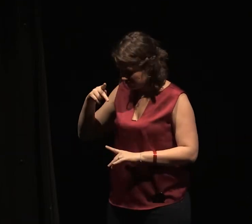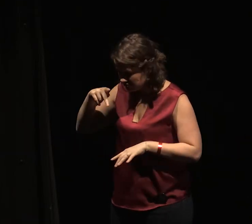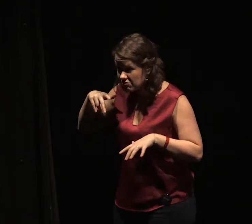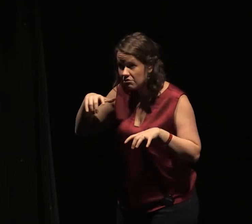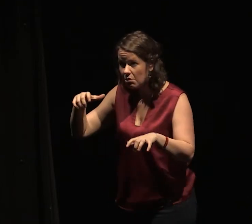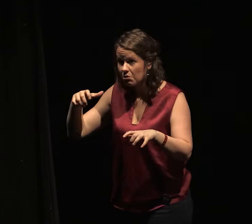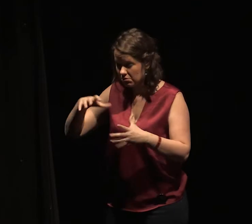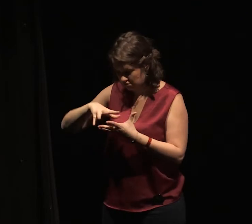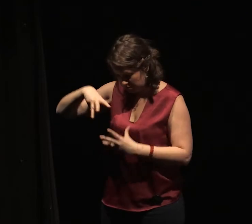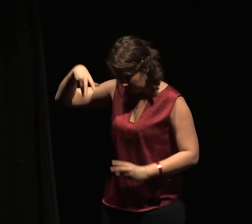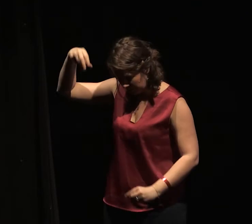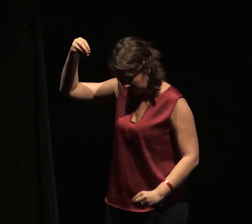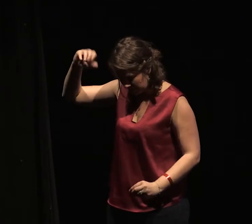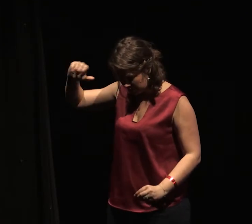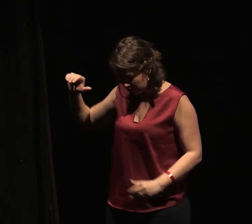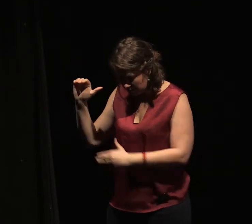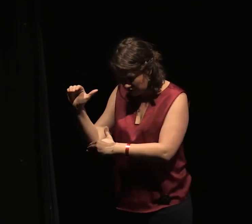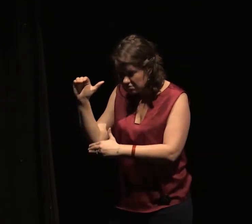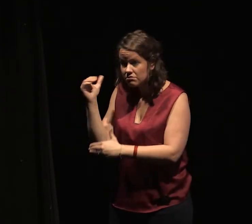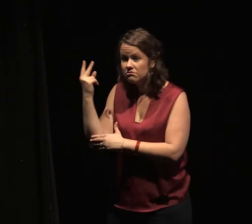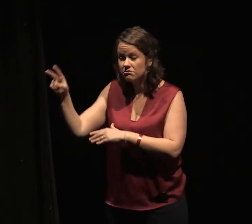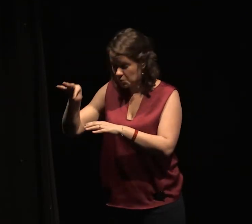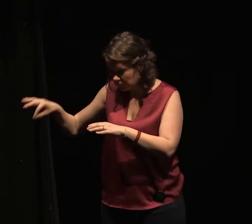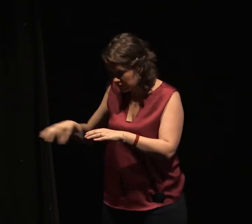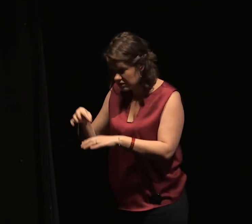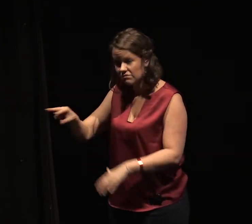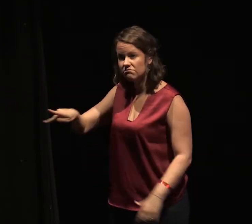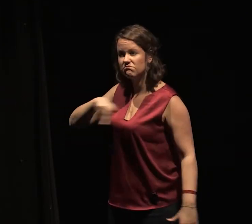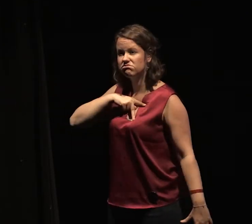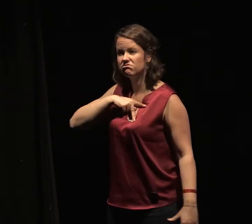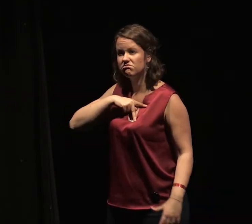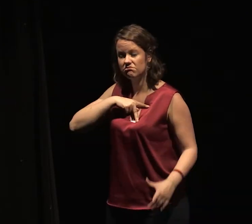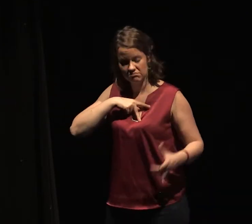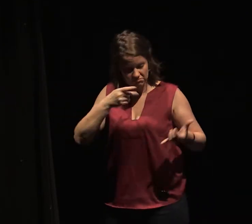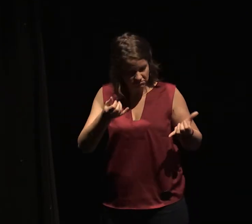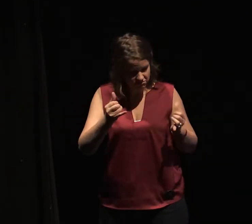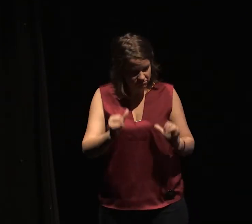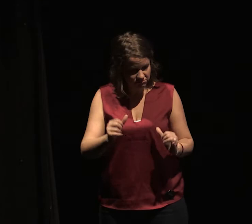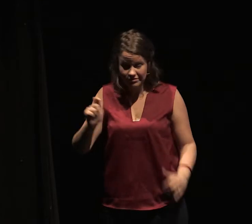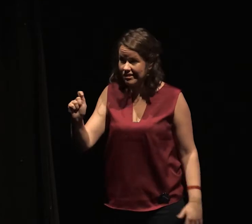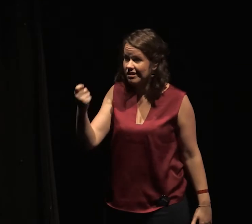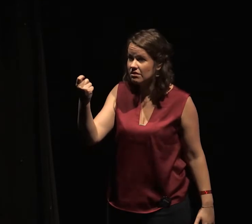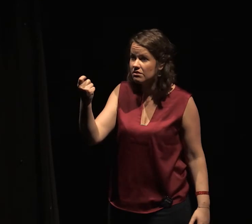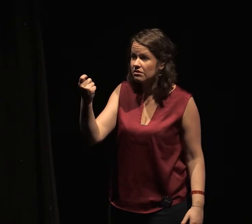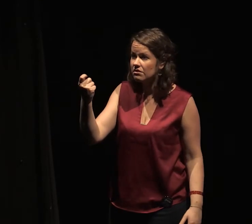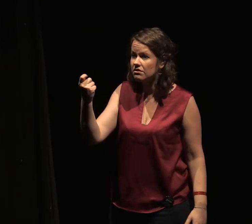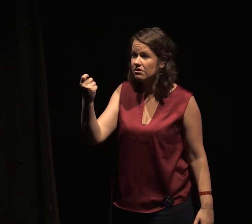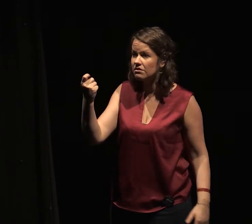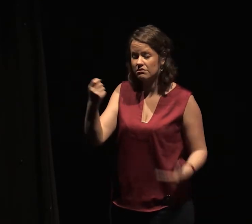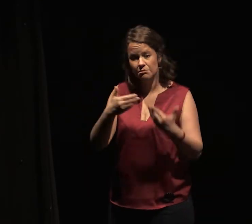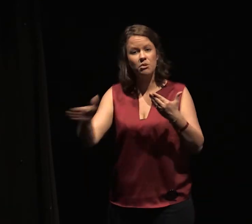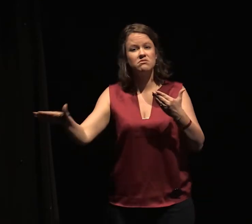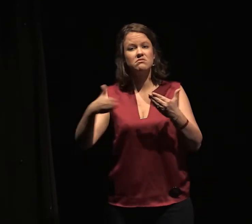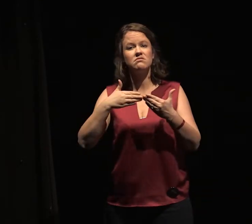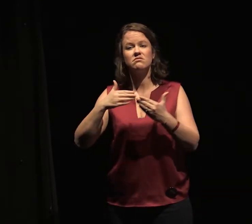son maître, les ustensiles de cuivre, le verset du trône, la clé, la porte